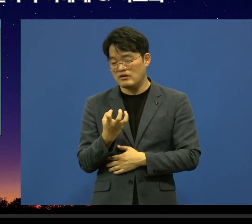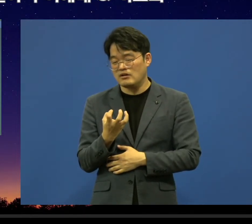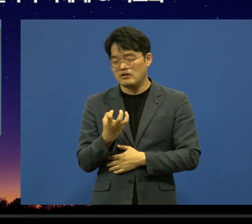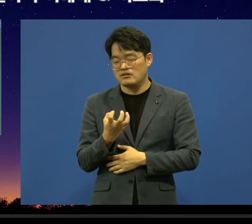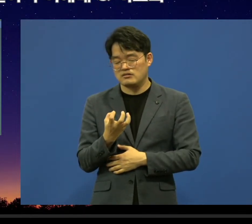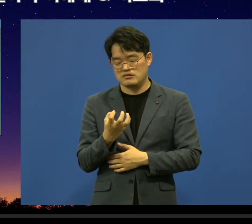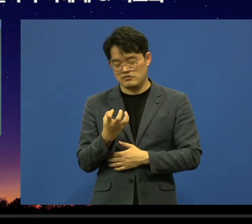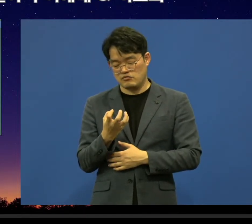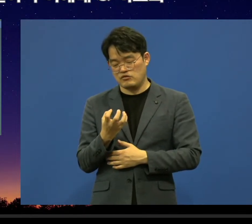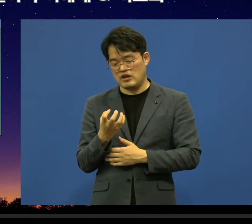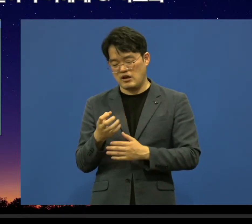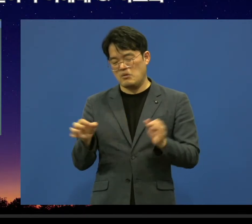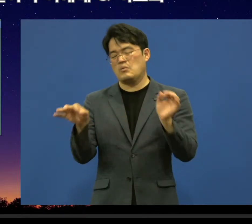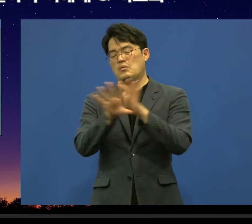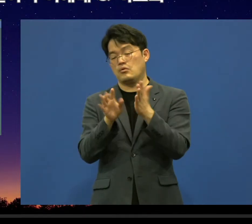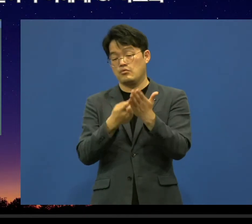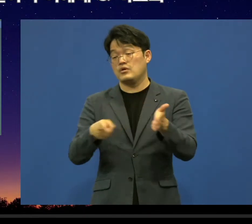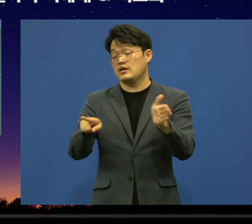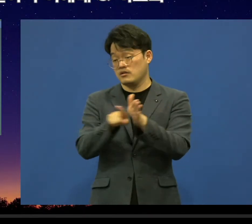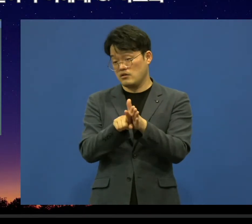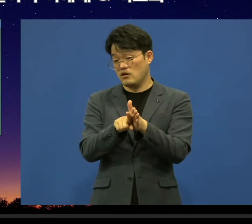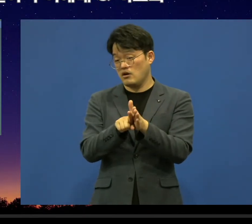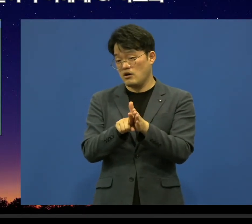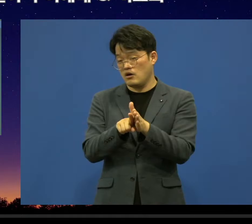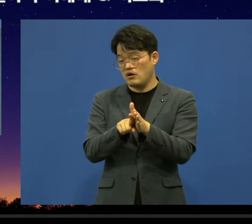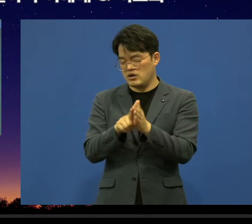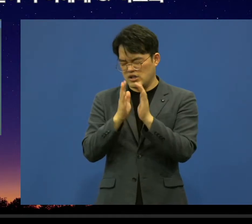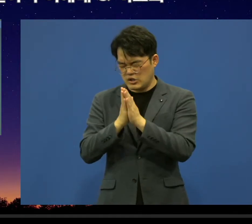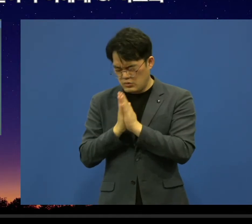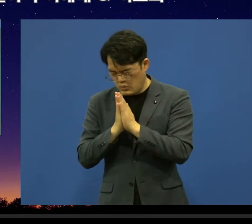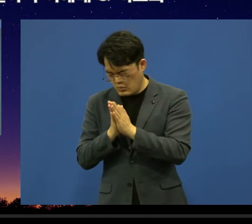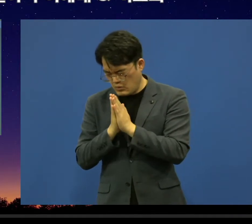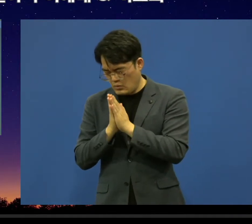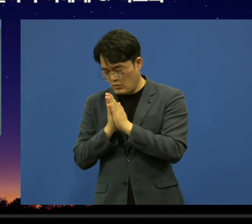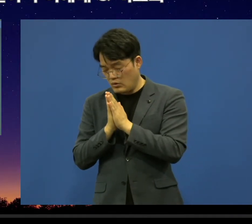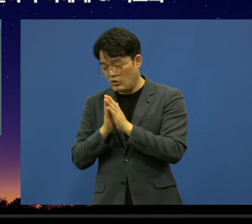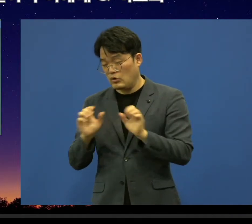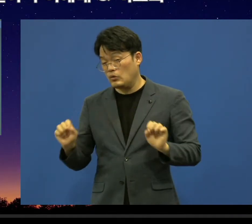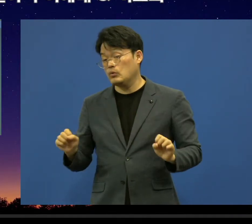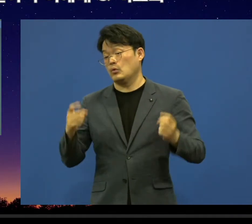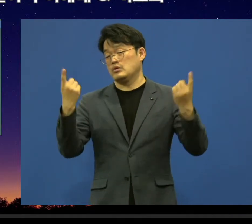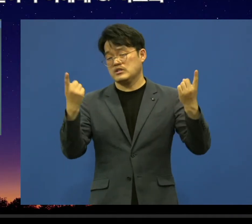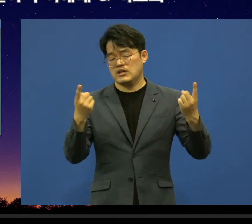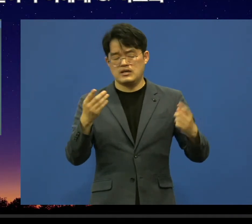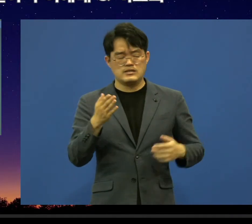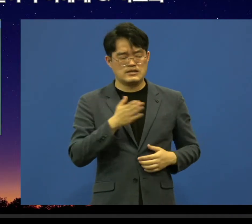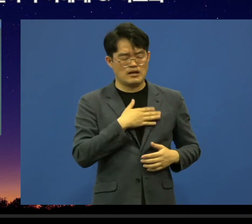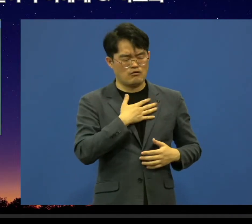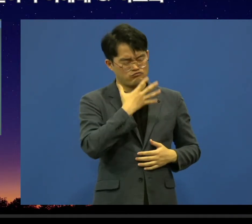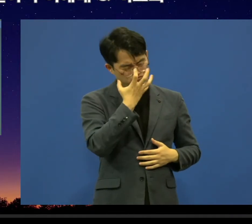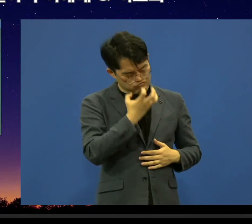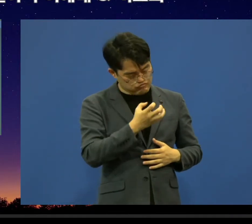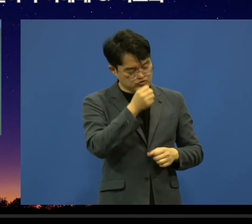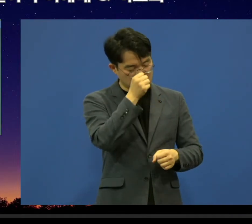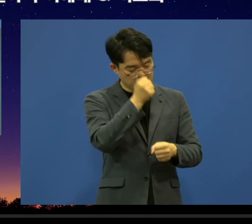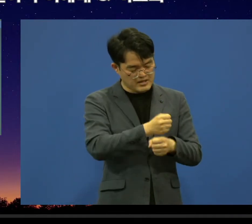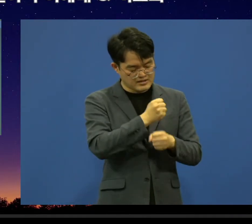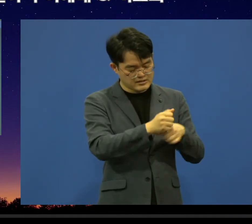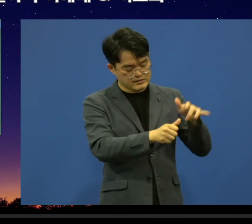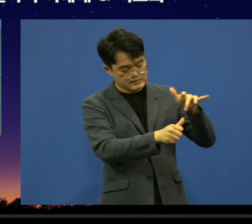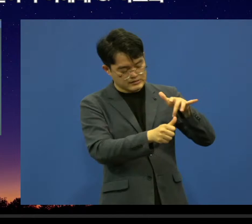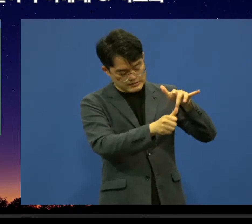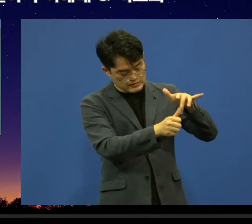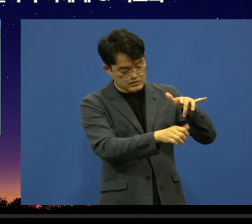기도해야 되지만 그리스도 안에 있는 평안을 앗아가는 사탄을 대적해야 돼요. 더